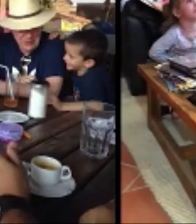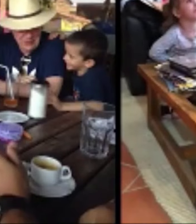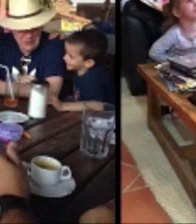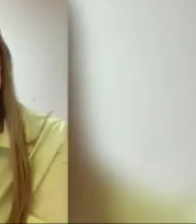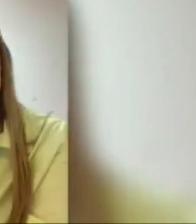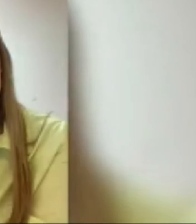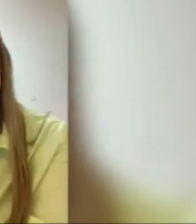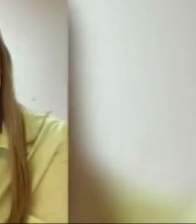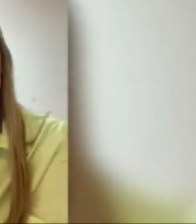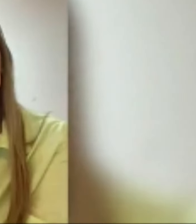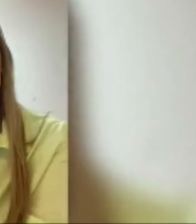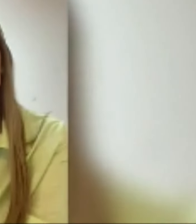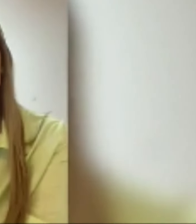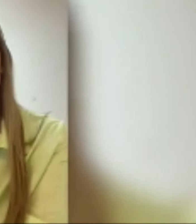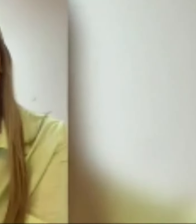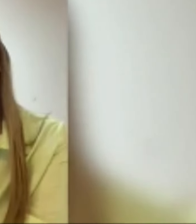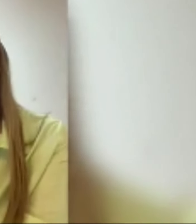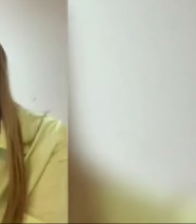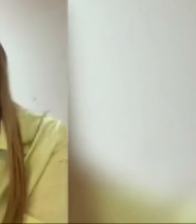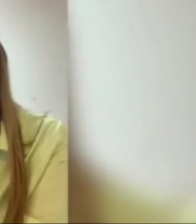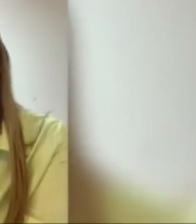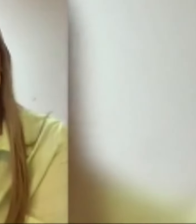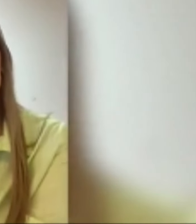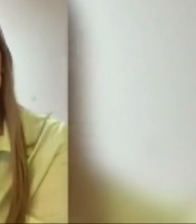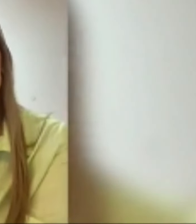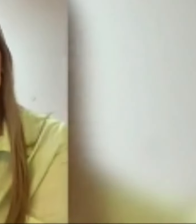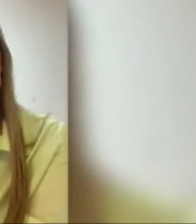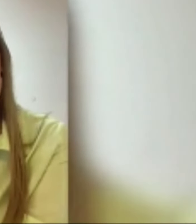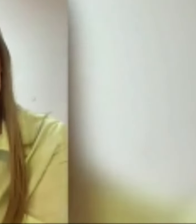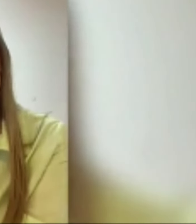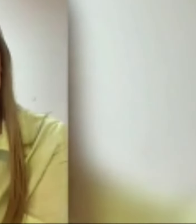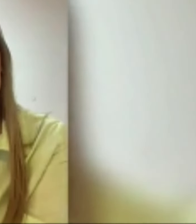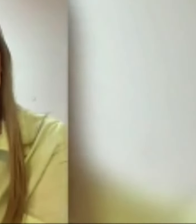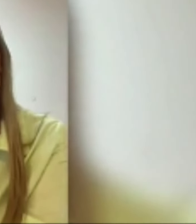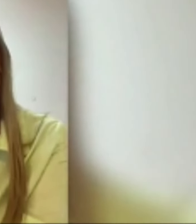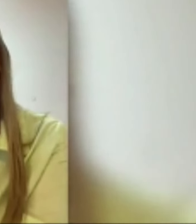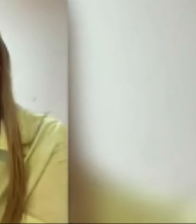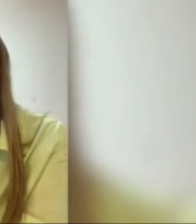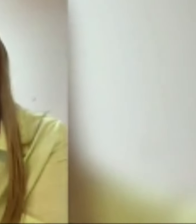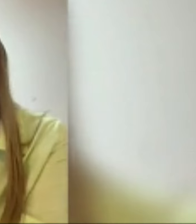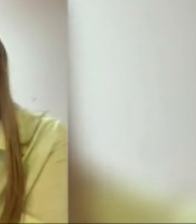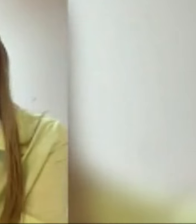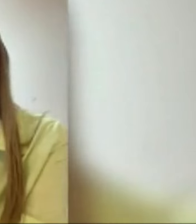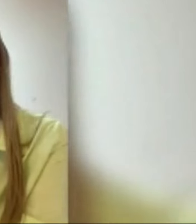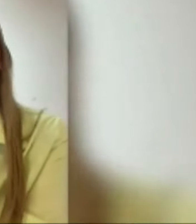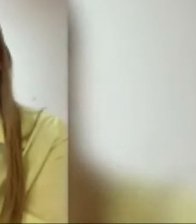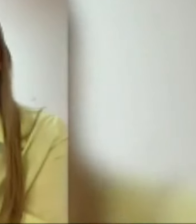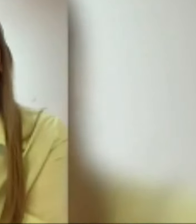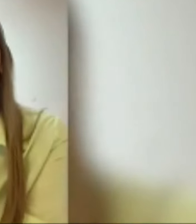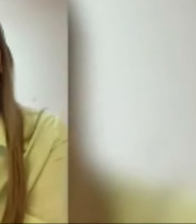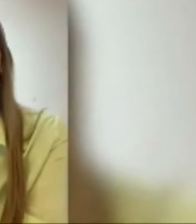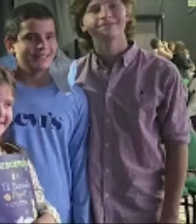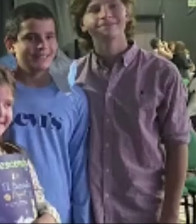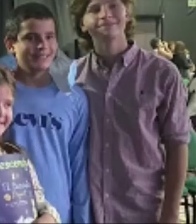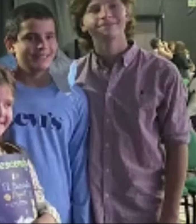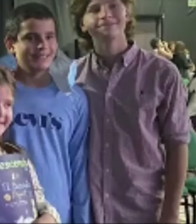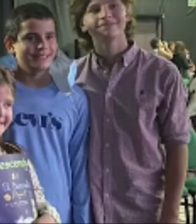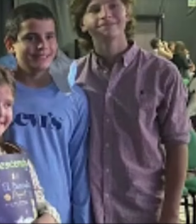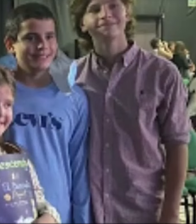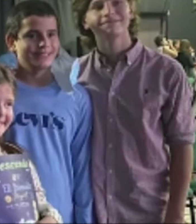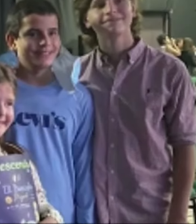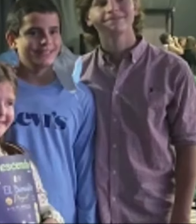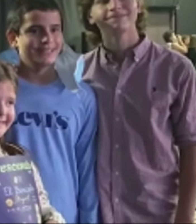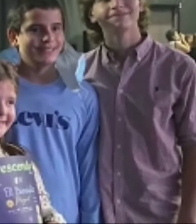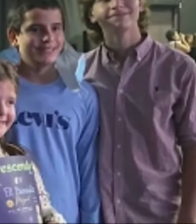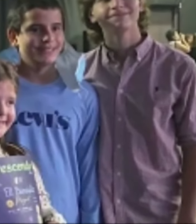todo. Si hay alguien merecedor de ese premio, sos vos. Sé de tu amor, de